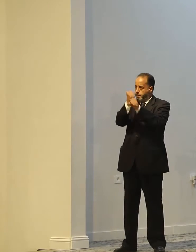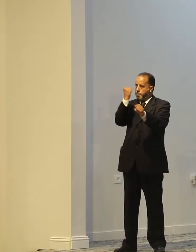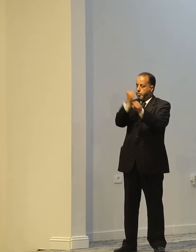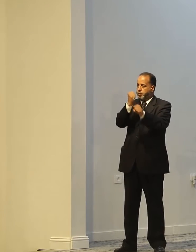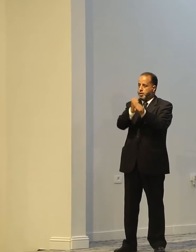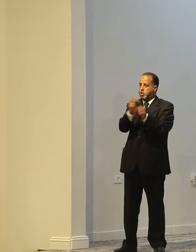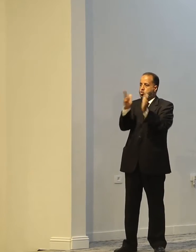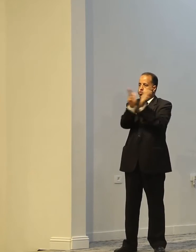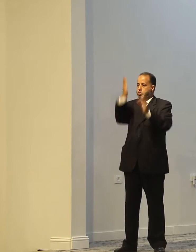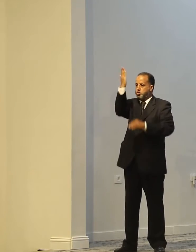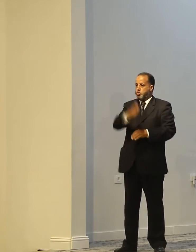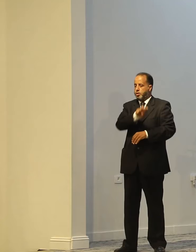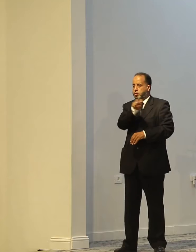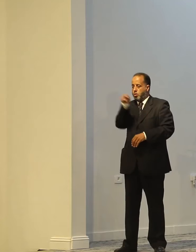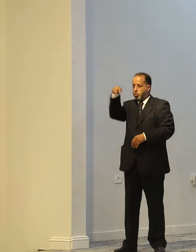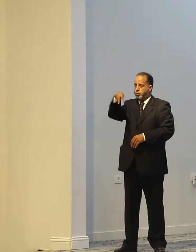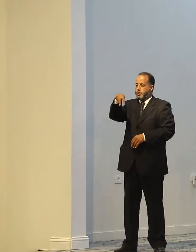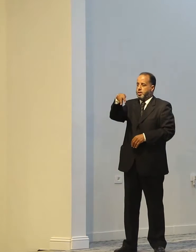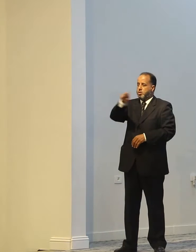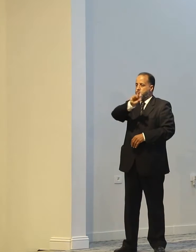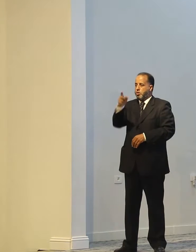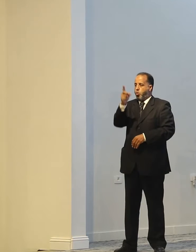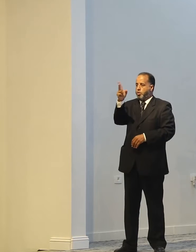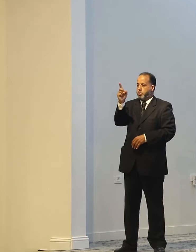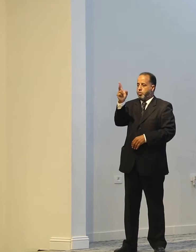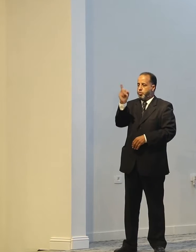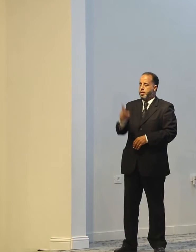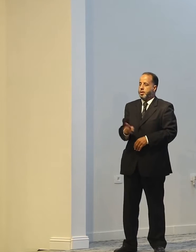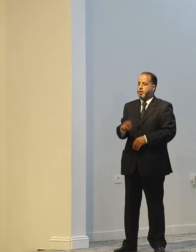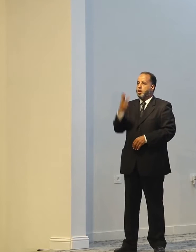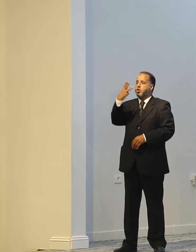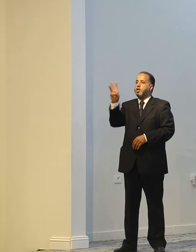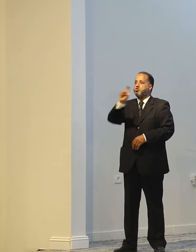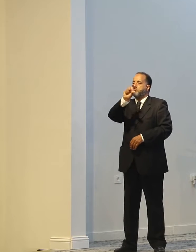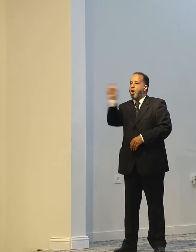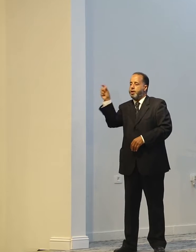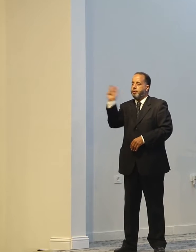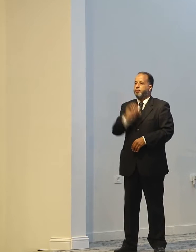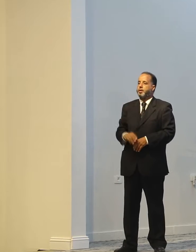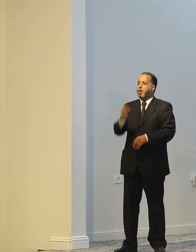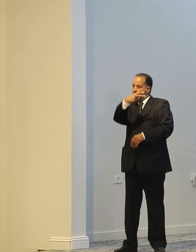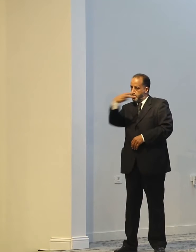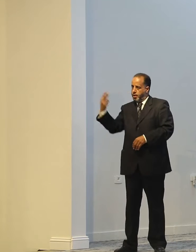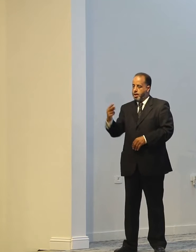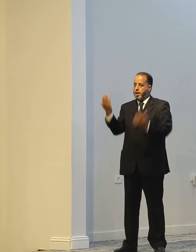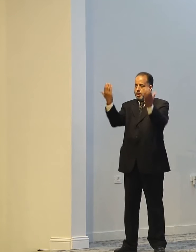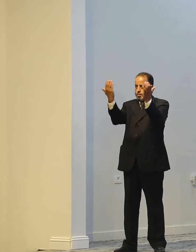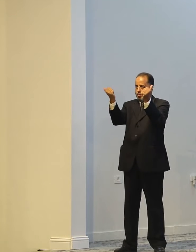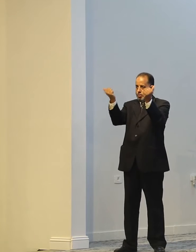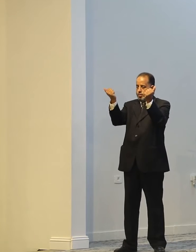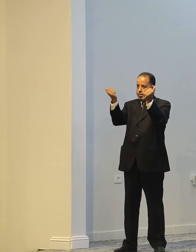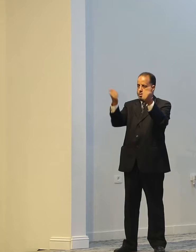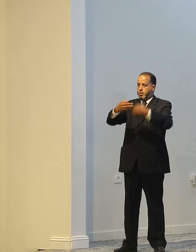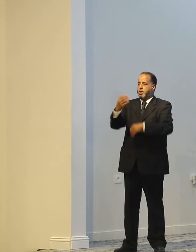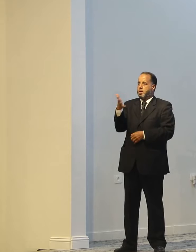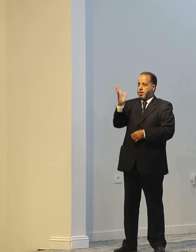في يوم 18 أغسطس 2021 ولمدة 30 يوماً، تنتهي يوم الأربعاء